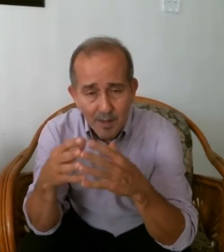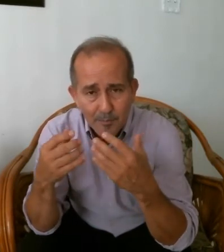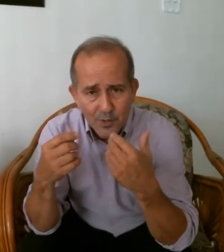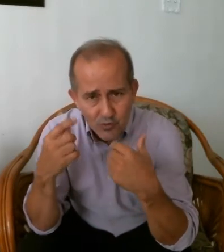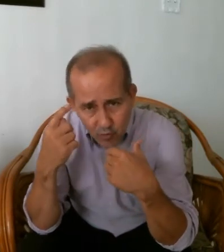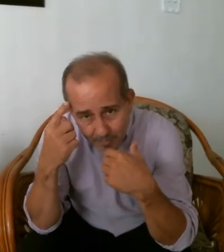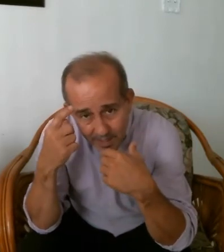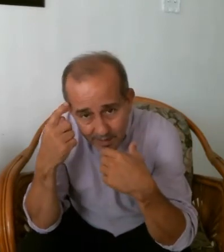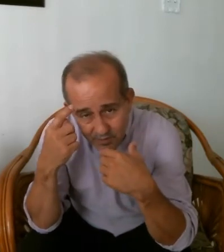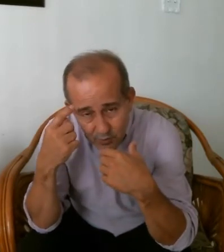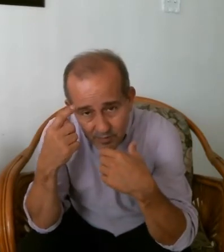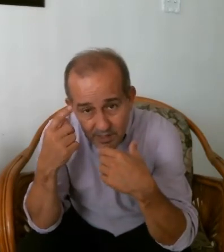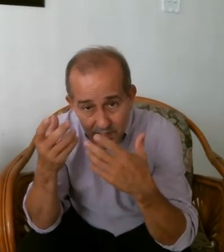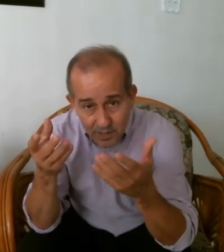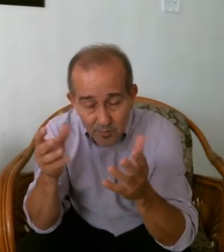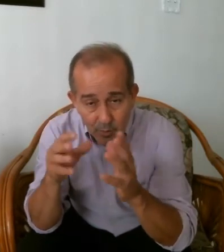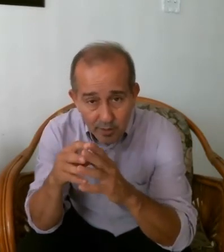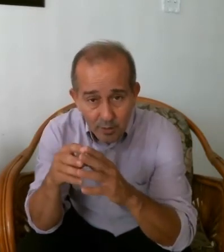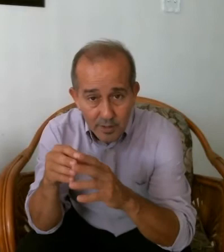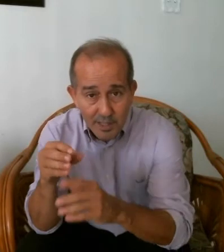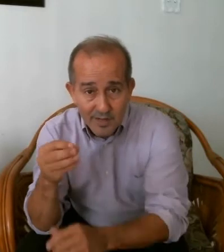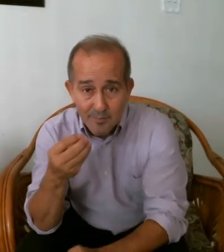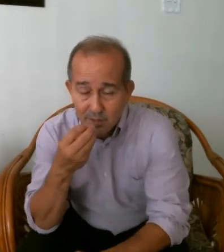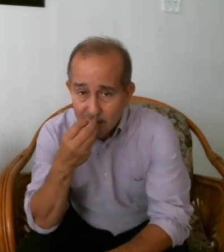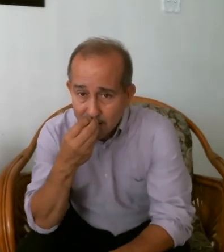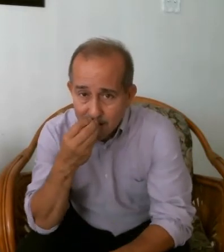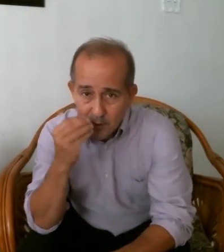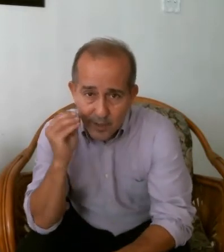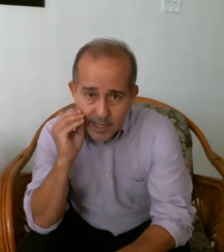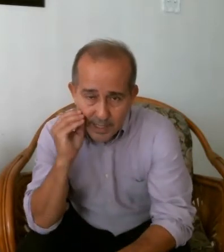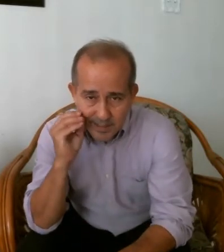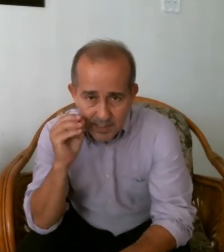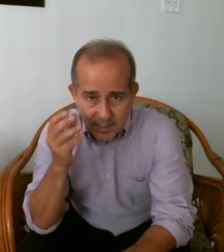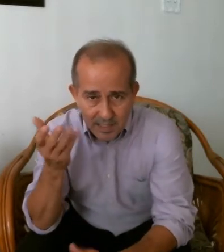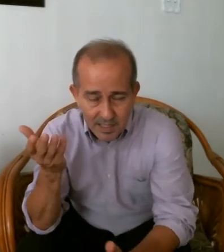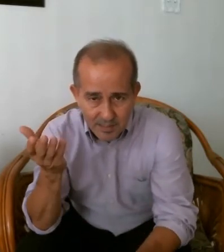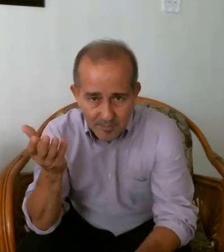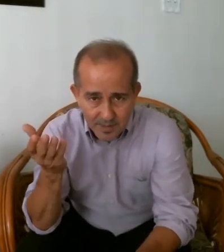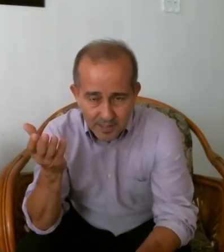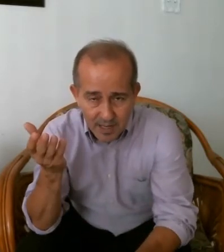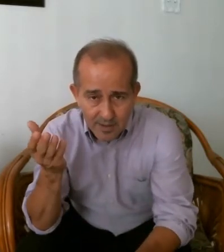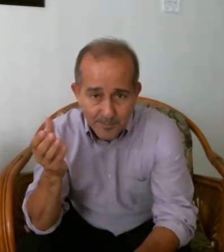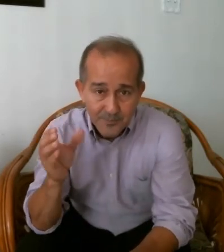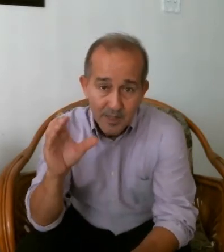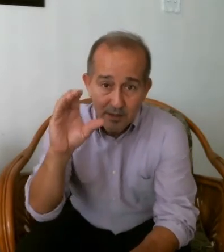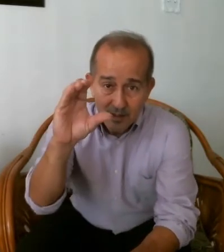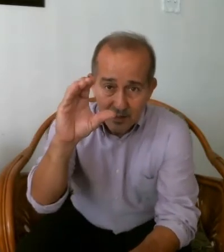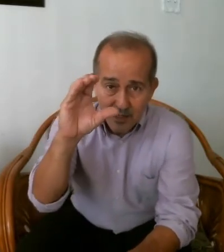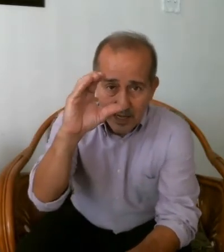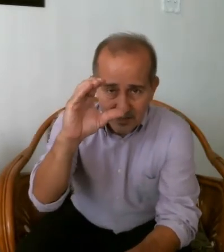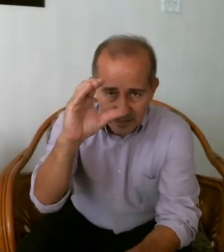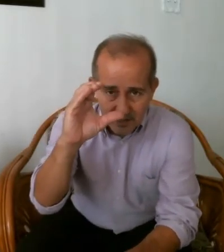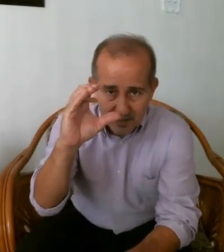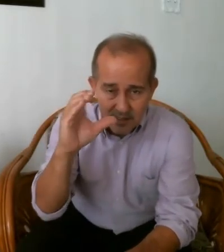Pero yo pienso, y tiene un poco de lógica, ¿verdad? Porque en el hogar la Cenicienta siempre estaba. Y es la C de